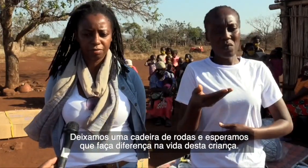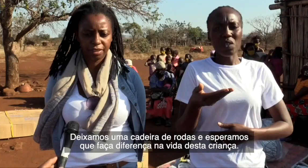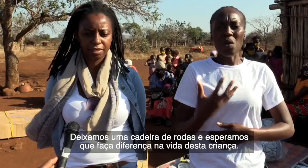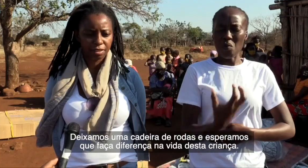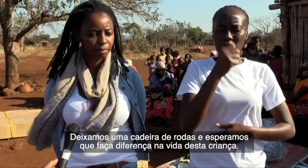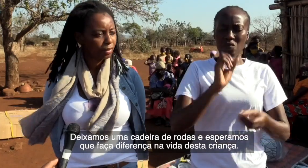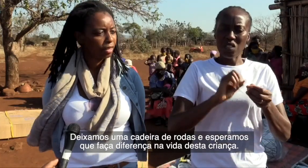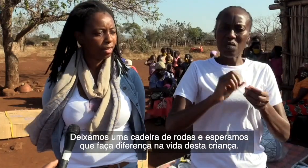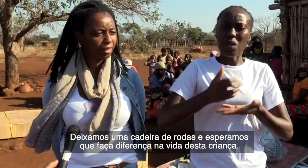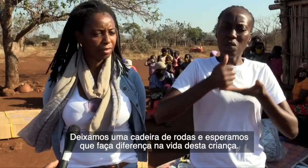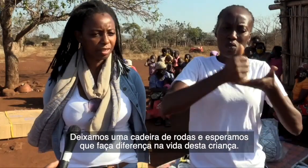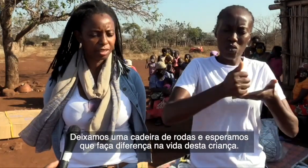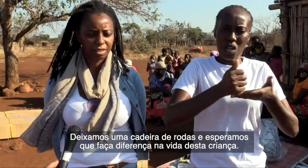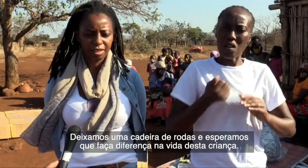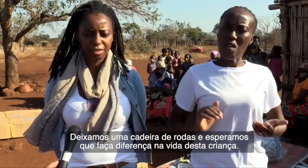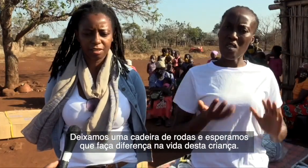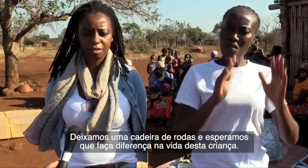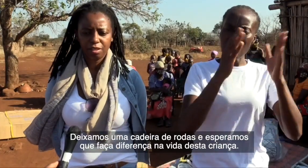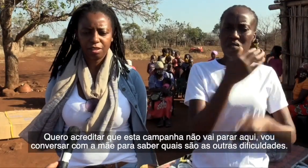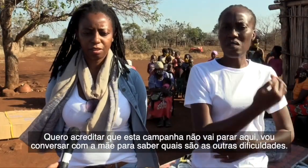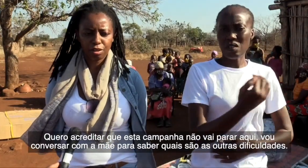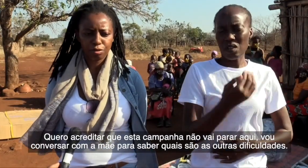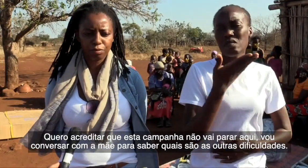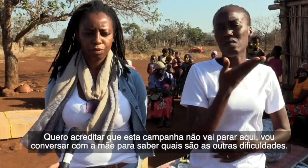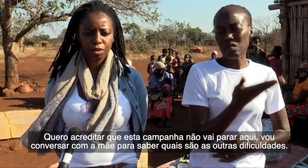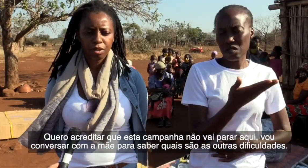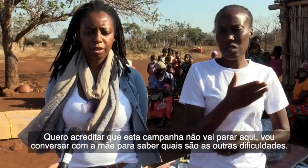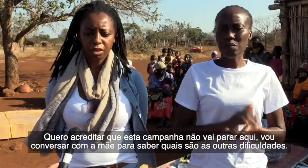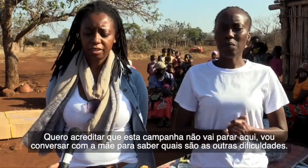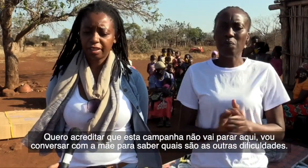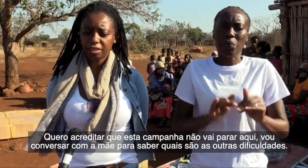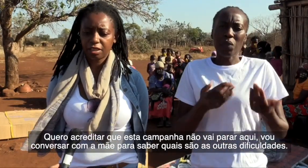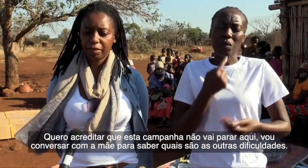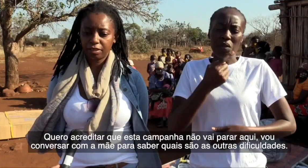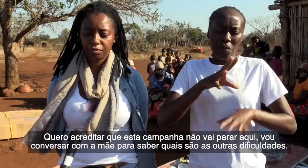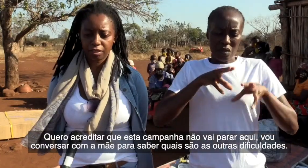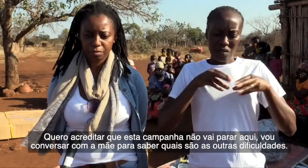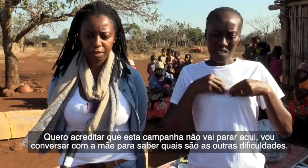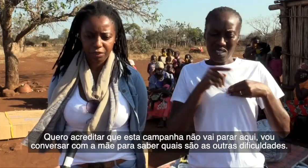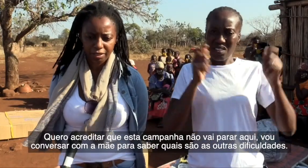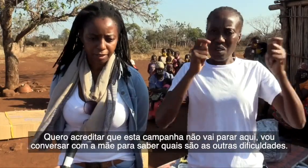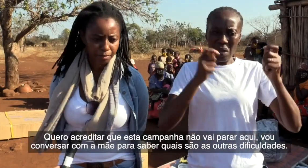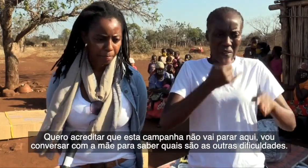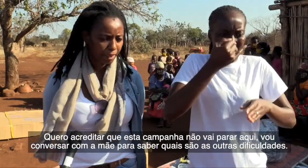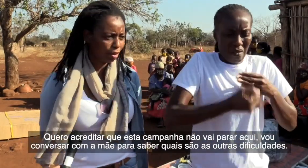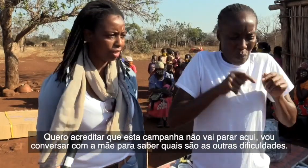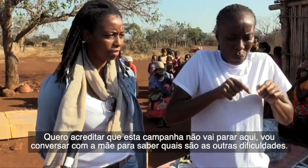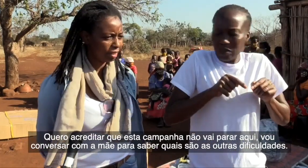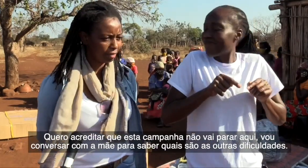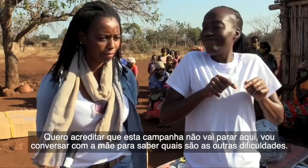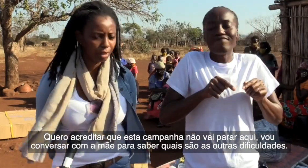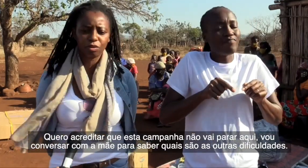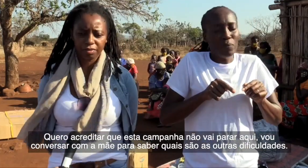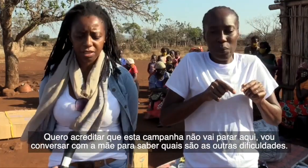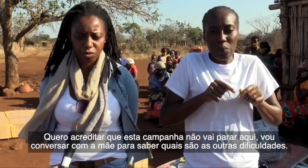faça toda a diferença na vida desta criança. Então, quero acreditar que esta campanha não vai terminar por aqui. Eu